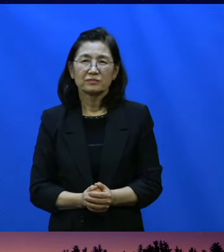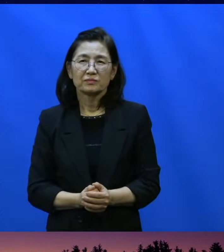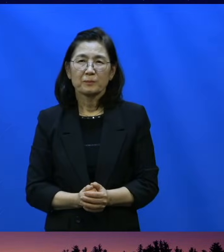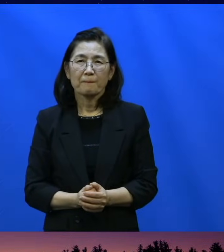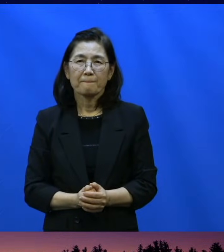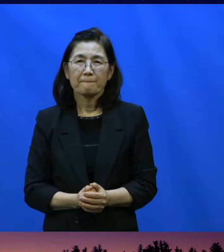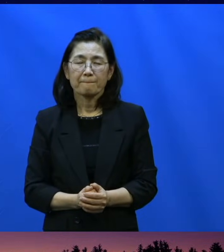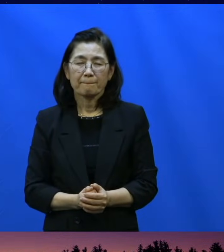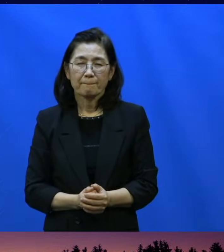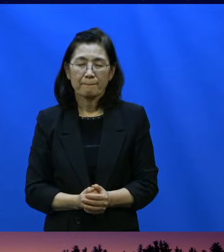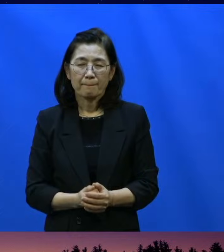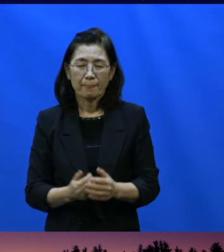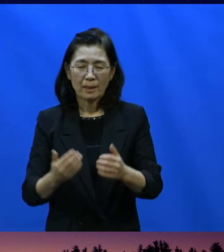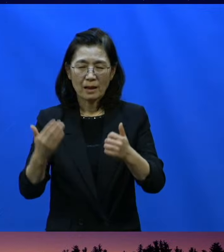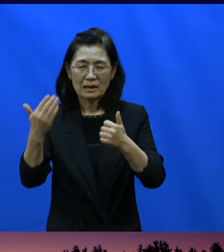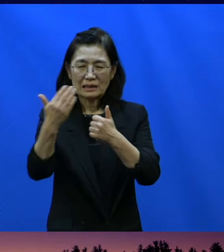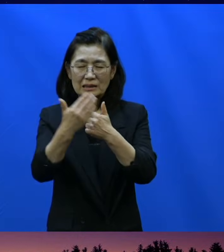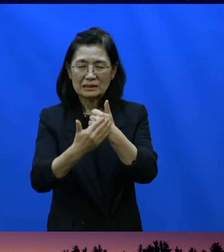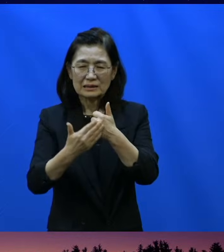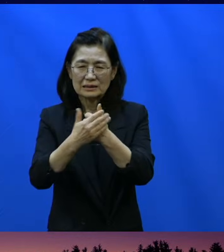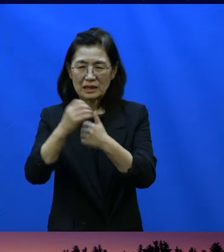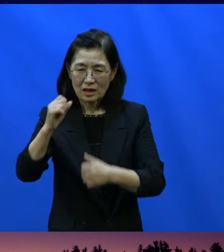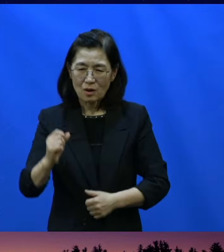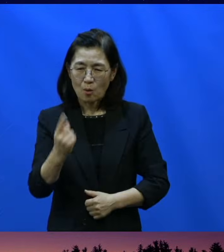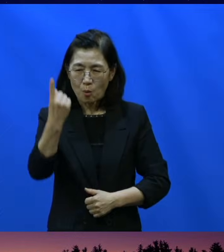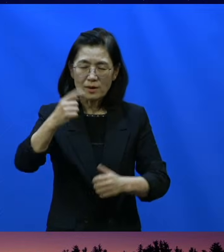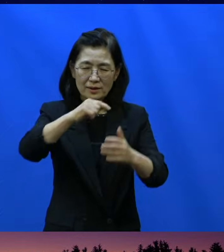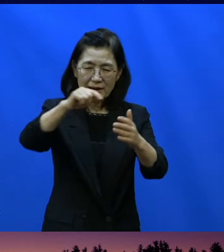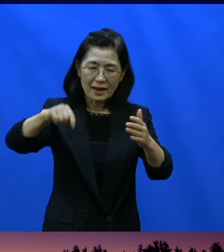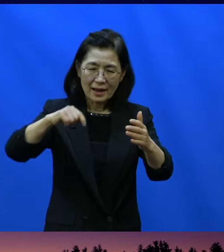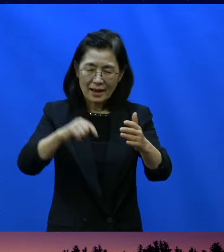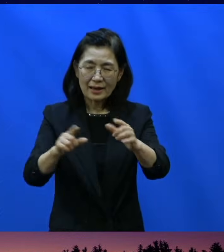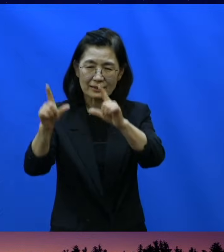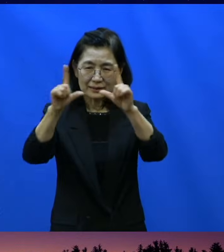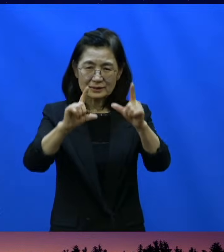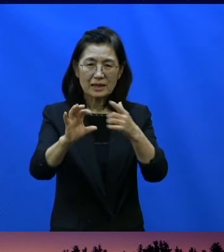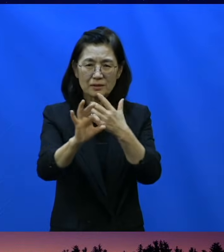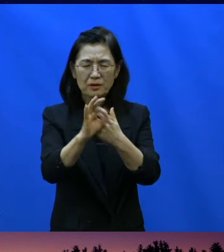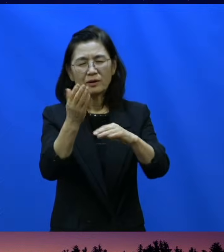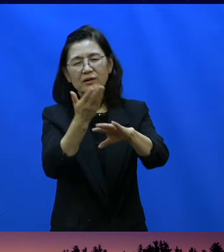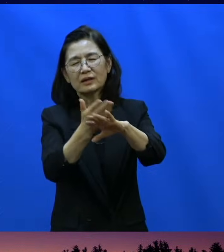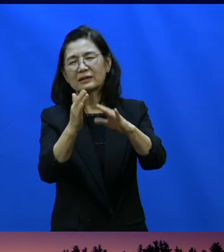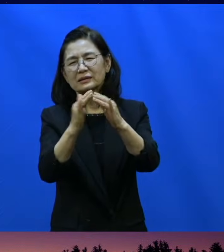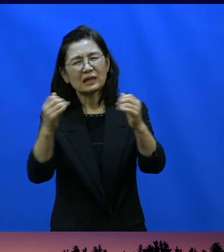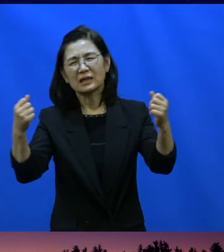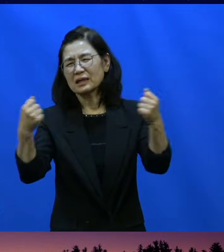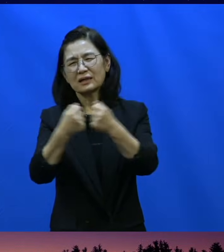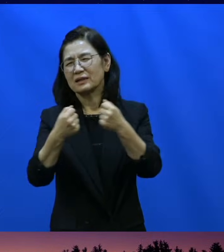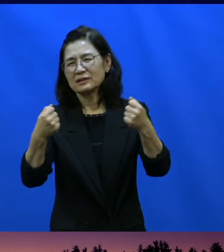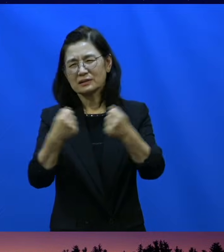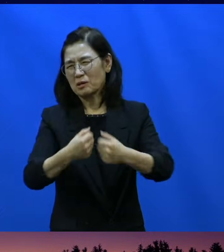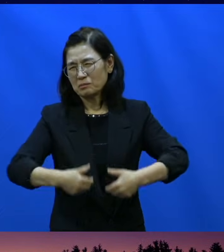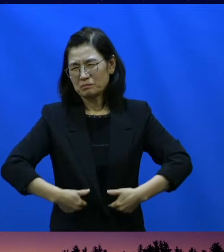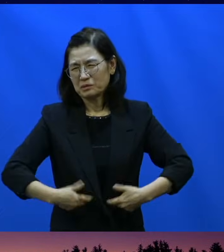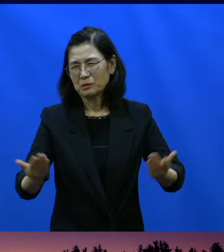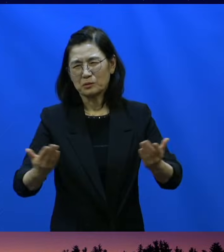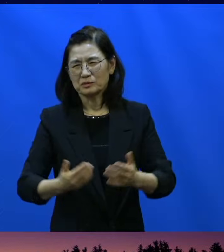여러분, 은혜의 원리 안에 살면 인간관계의 폭이 넓어지는 겁니다. 사람과 싸울 일이 별로 없어요. 뭐 때문에 싸우죠?